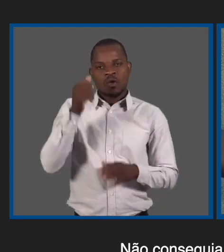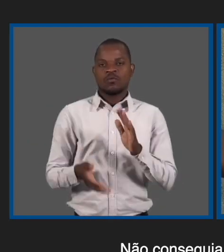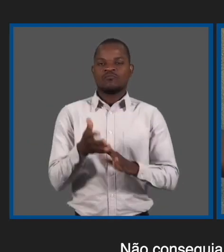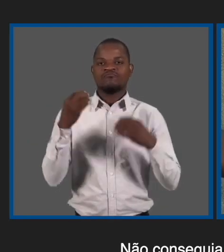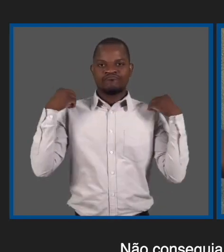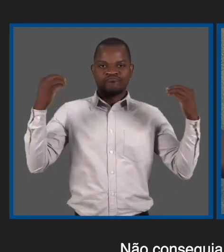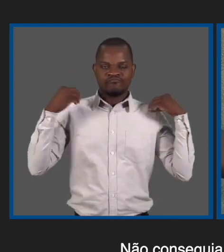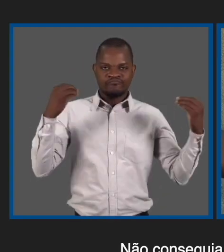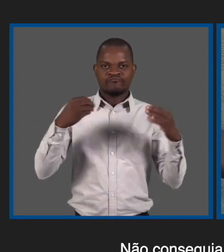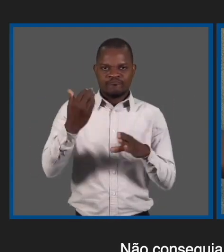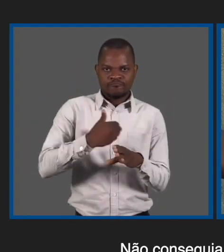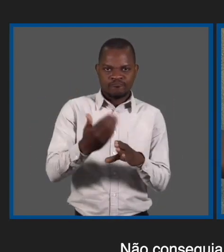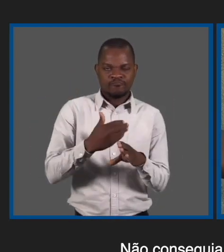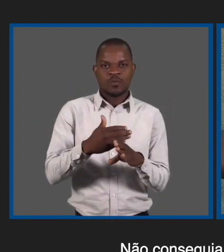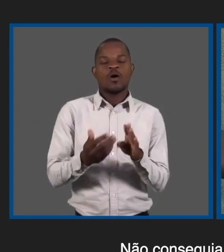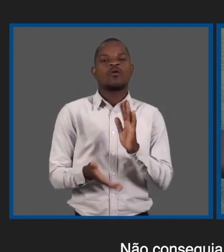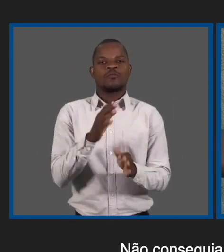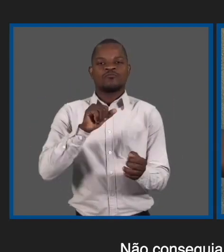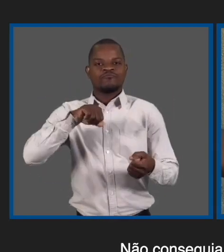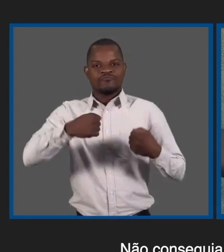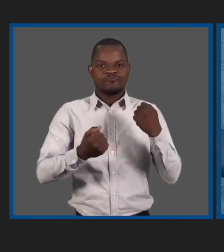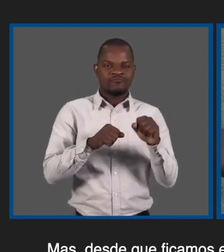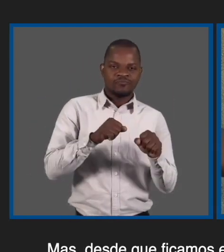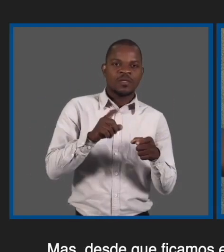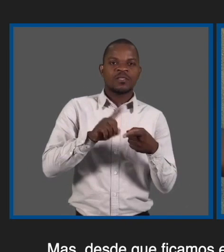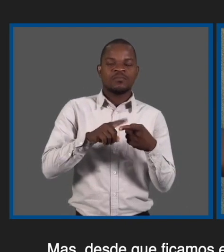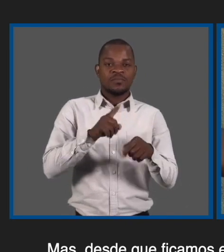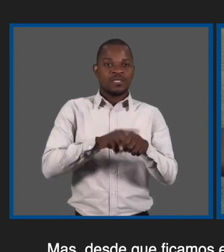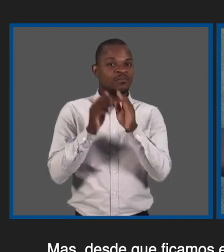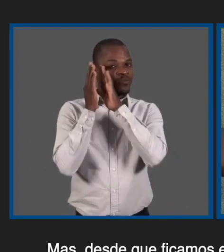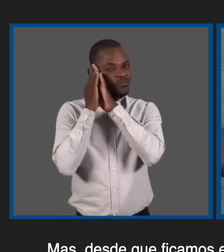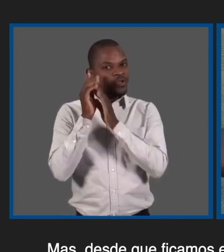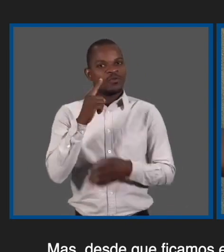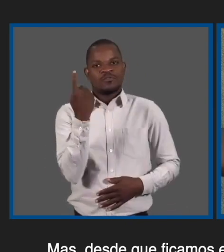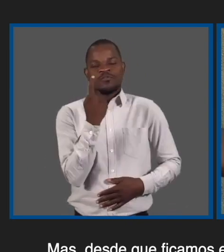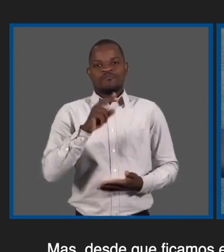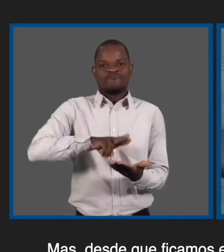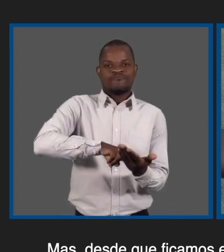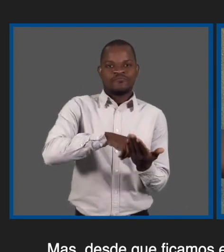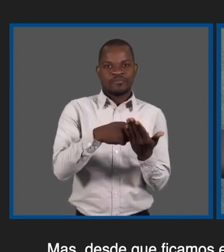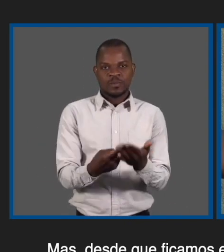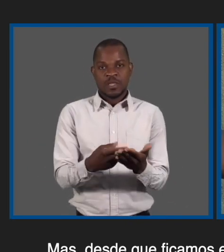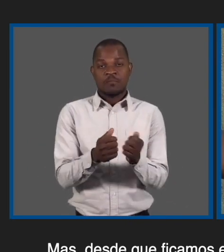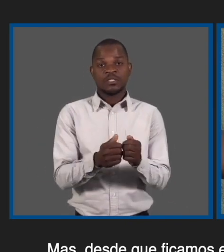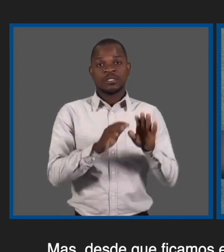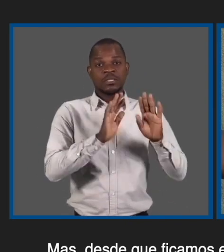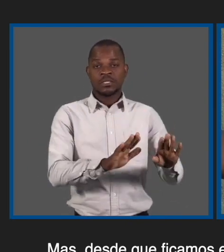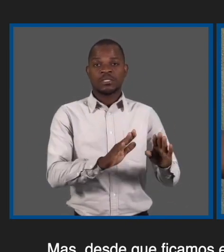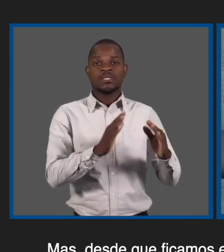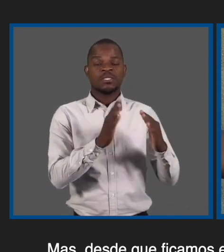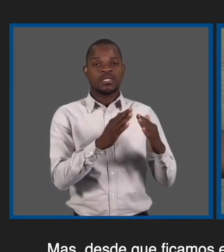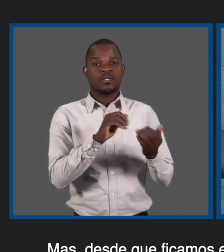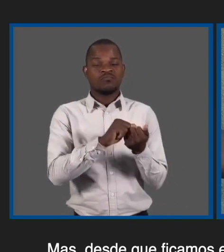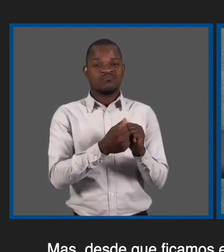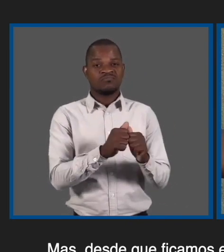ele fazia a fisioterapia lá, ele já conseguia pelo menos se movimentar, ele ao dormir conseguia se virar sozinho, mas agora desde que estamos aqui em casa,